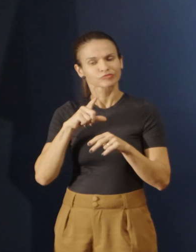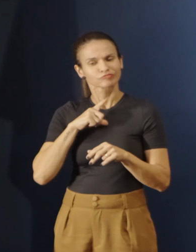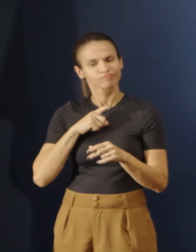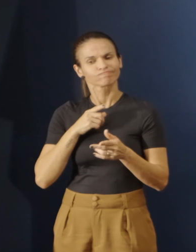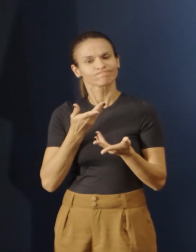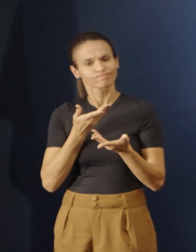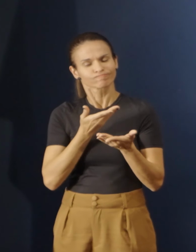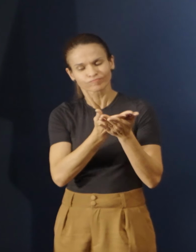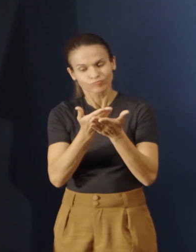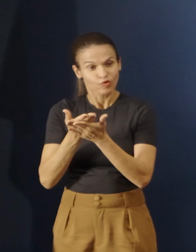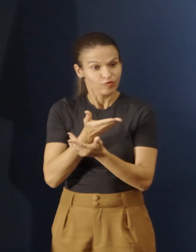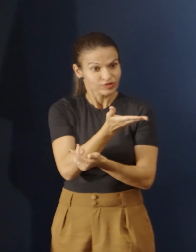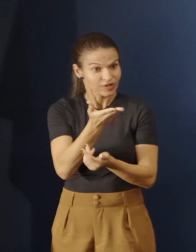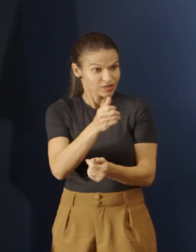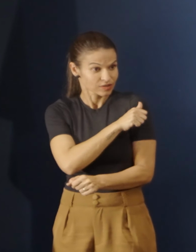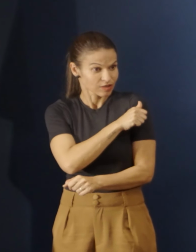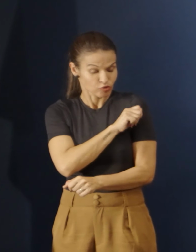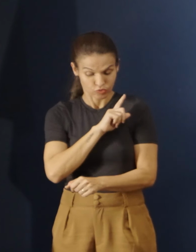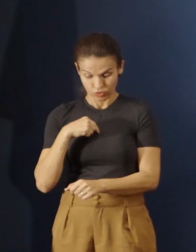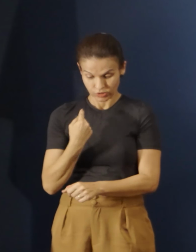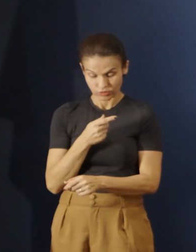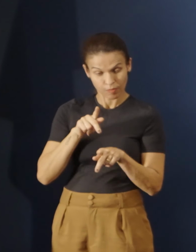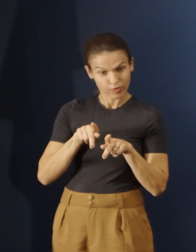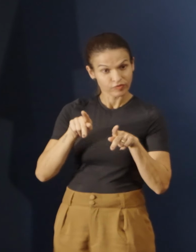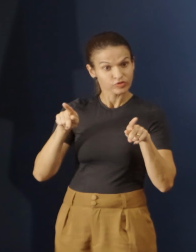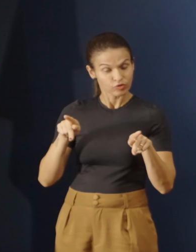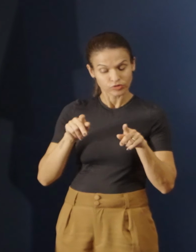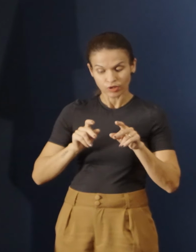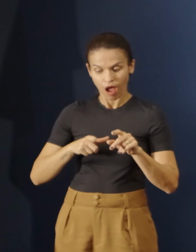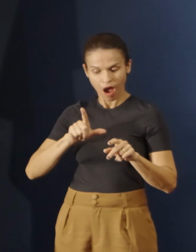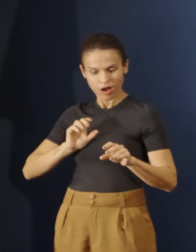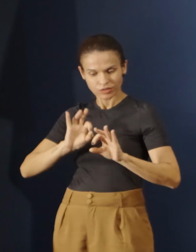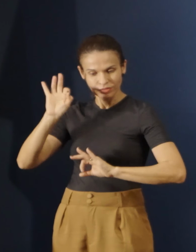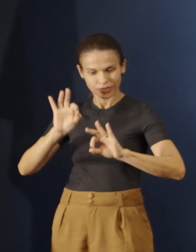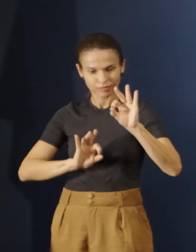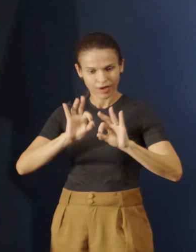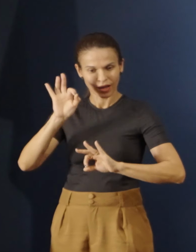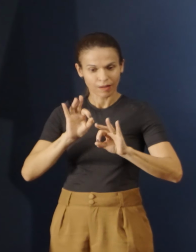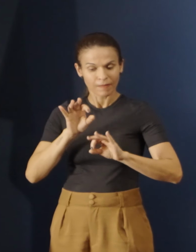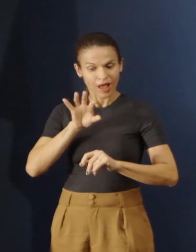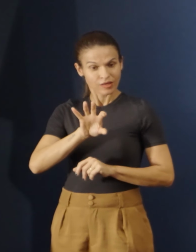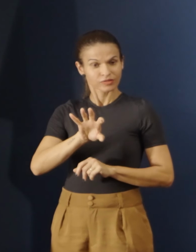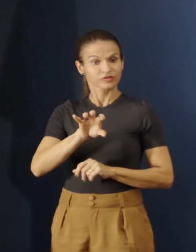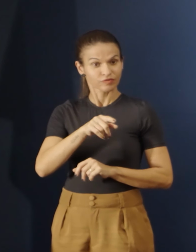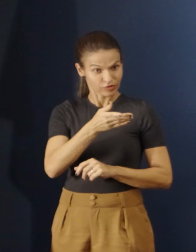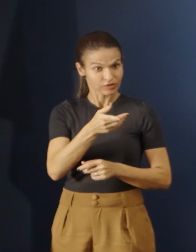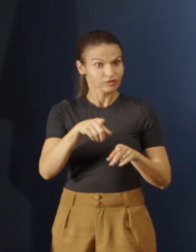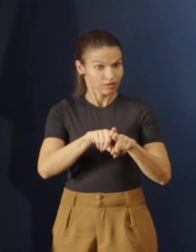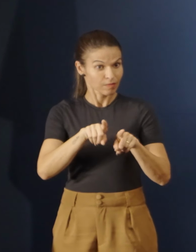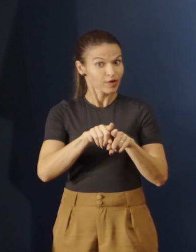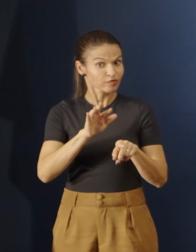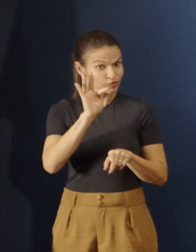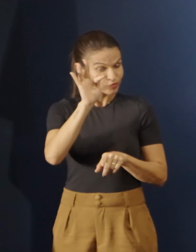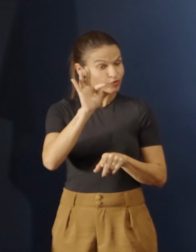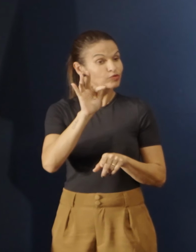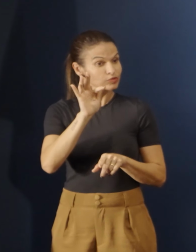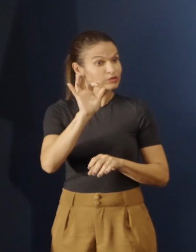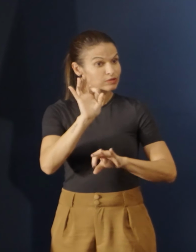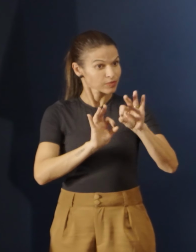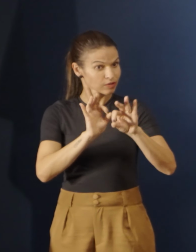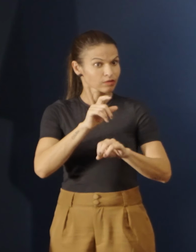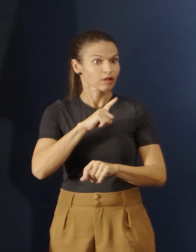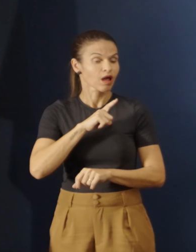isso existe vocês que são alunos, nós que somos professores, que nos preparamos, né, para para isso, e vocês estão se preparando para isso, no caso, tem